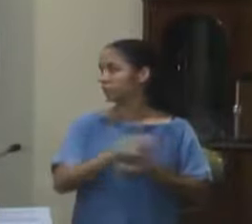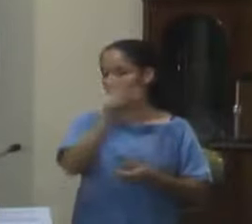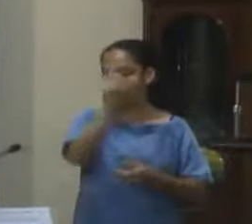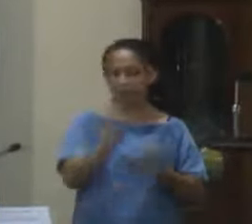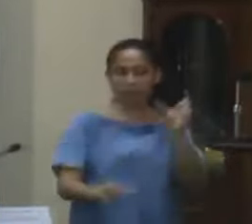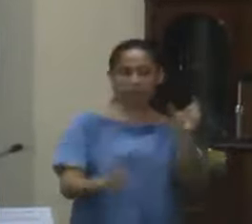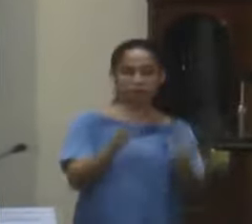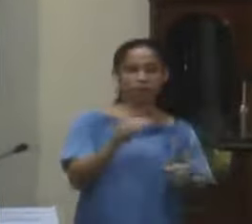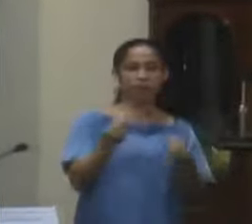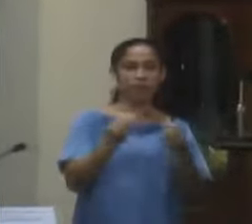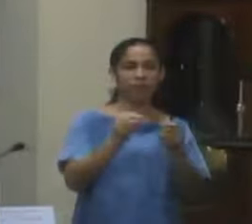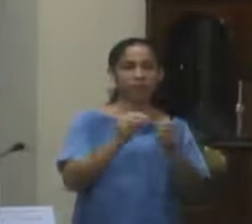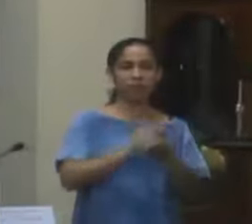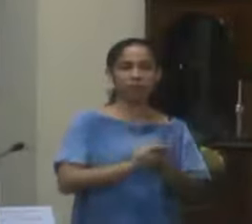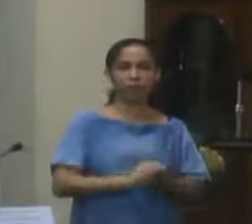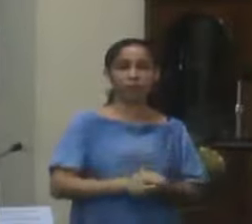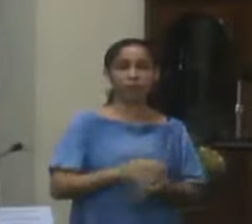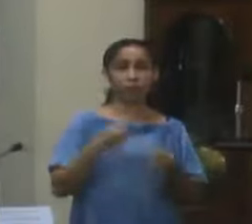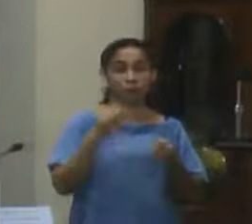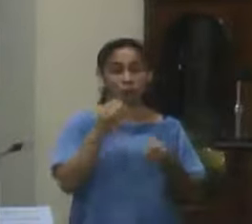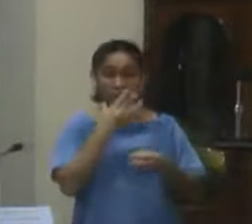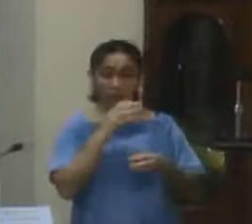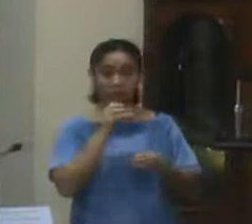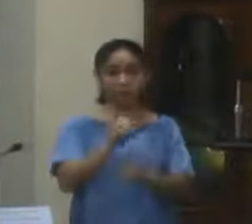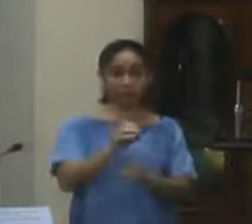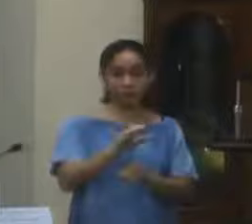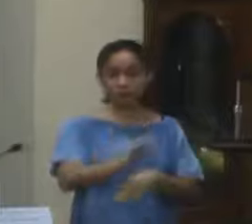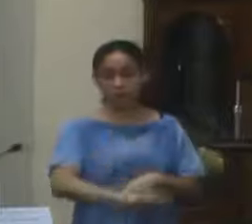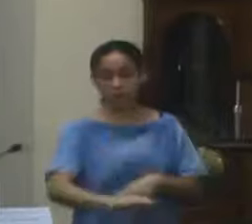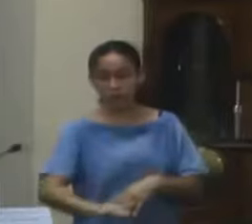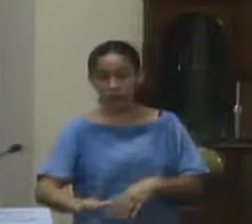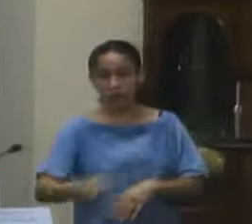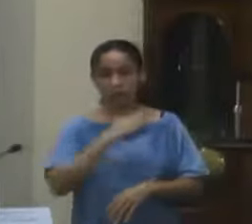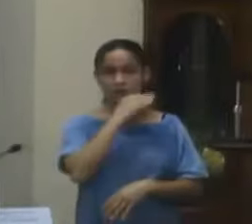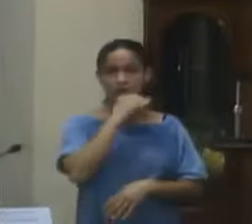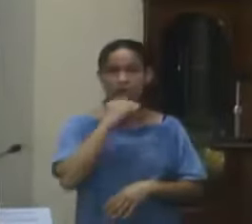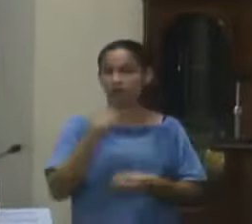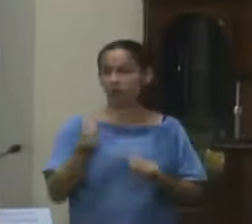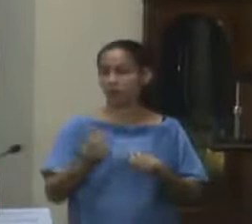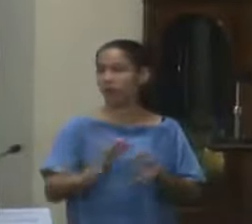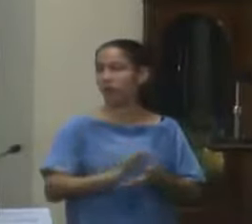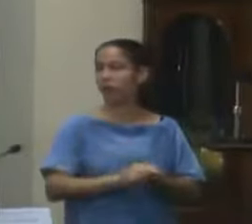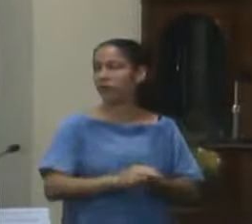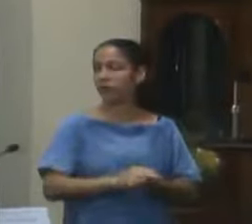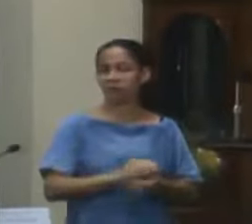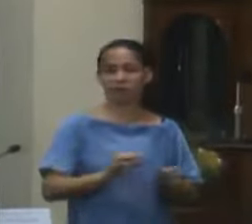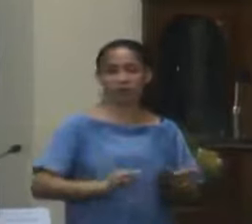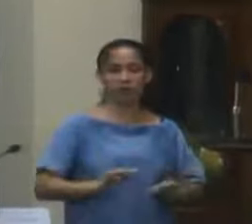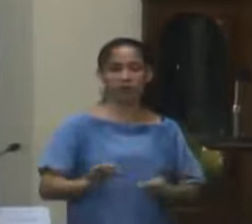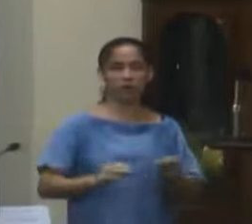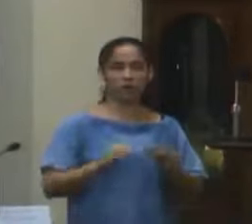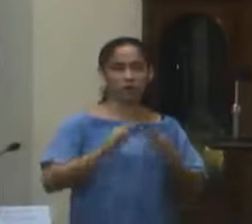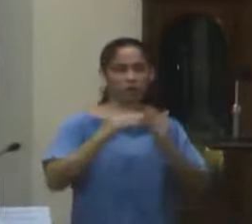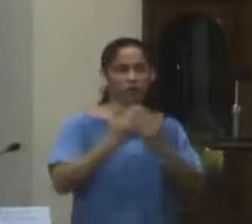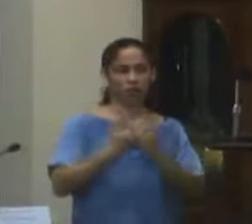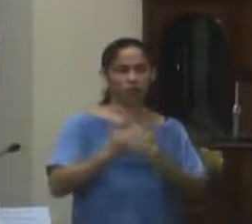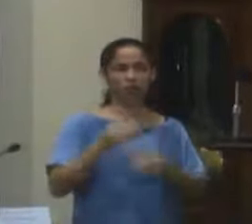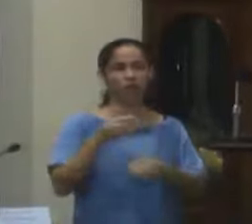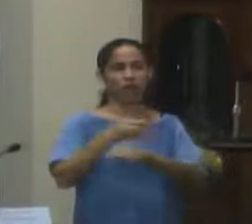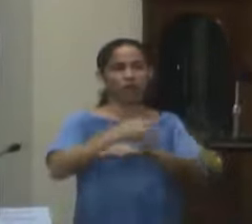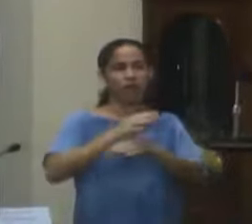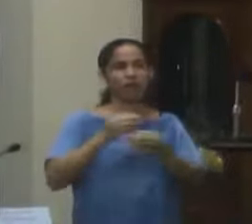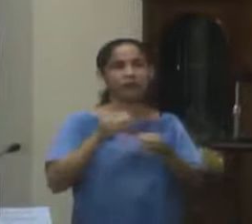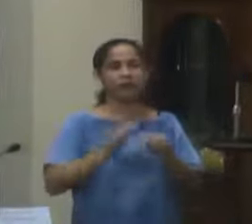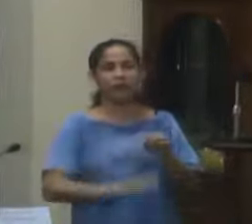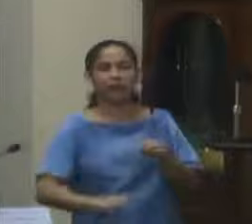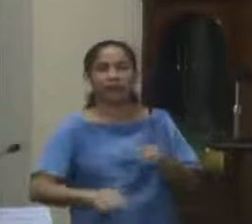trazem efeito real. Agora, programa educacional nos colégios do município, naquela